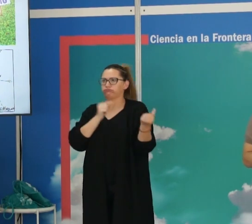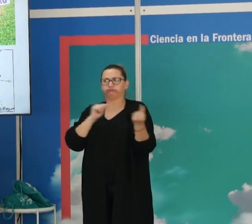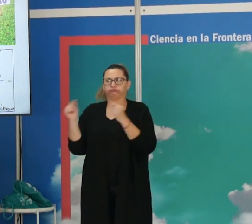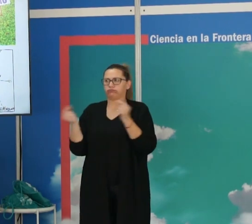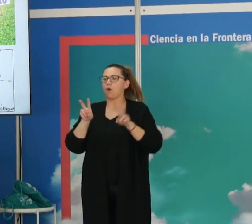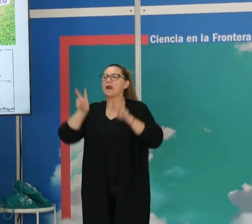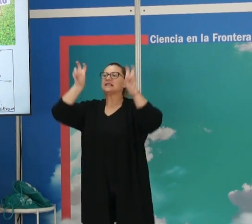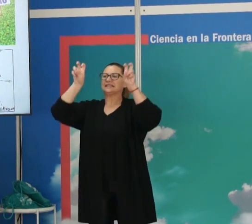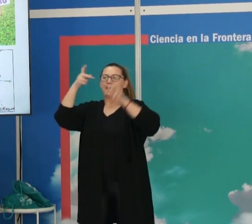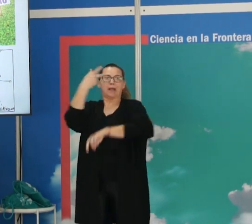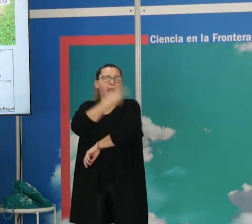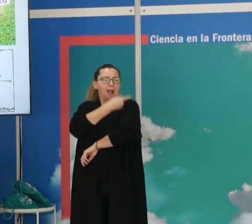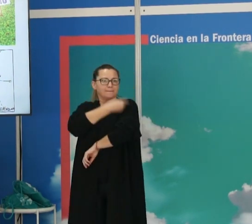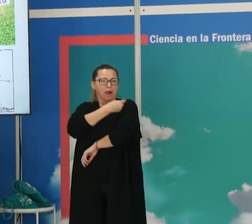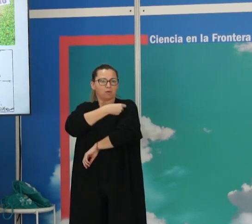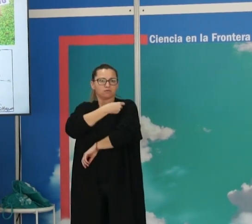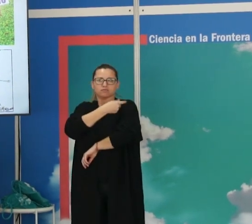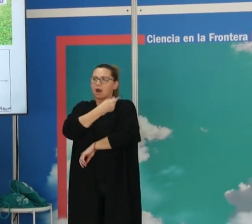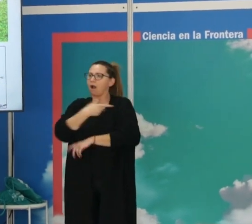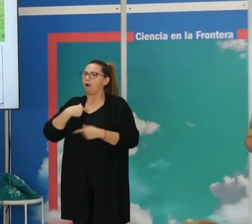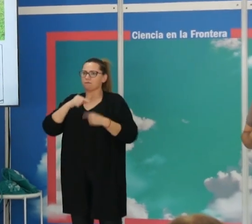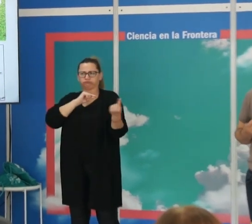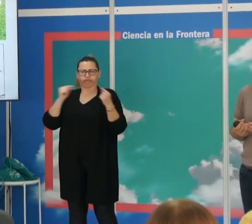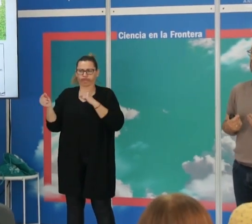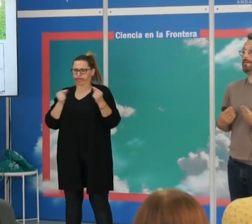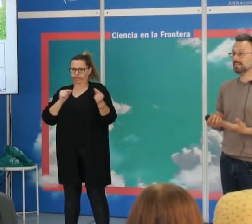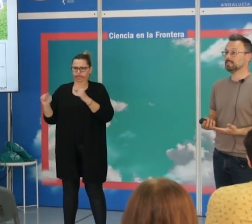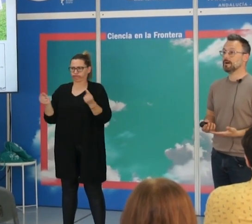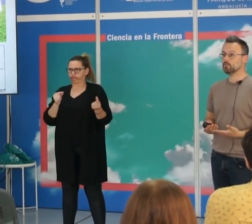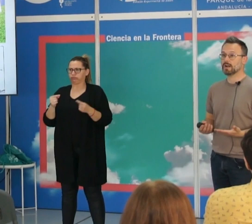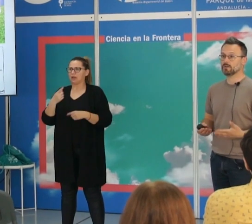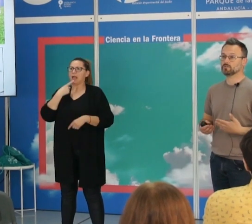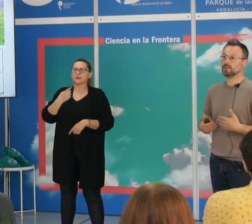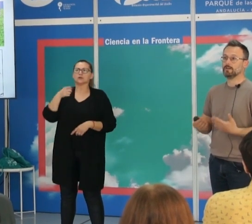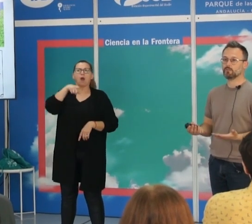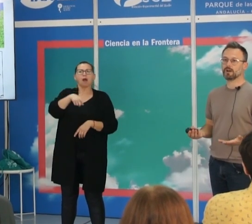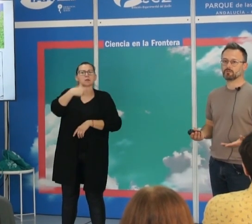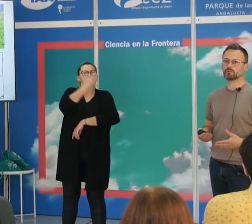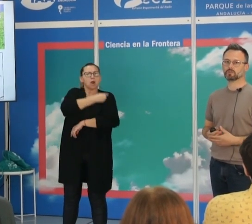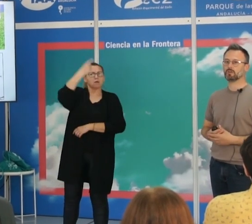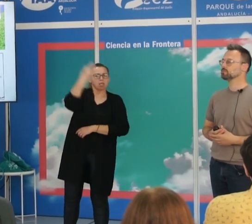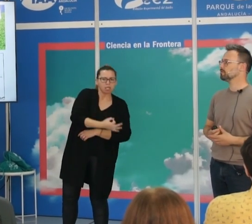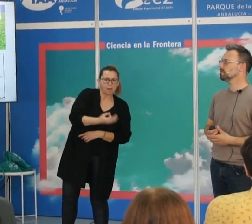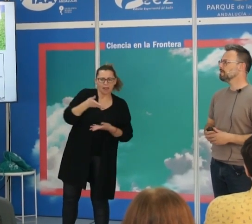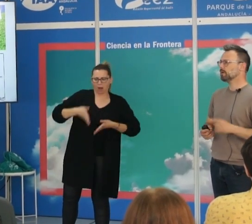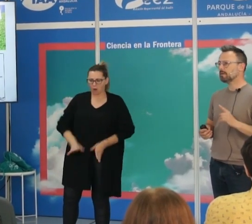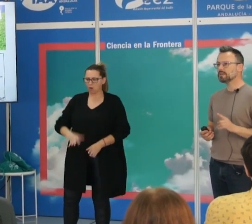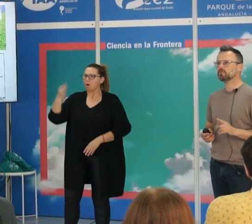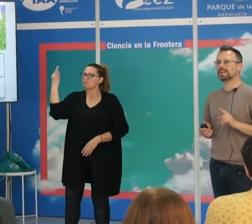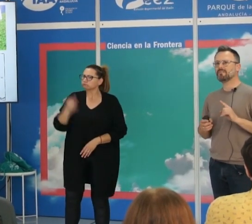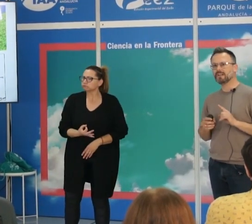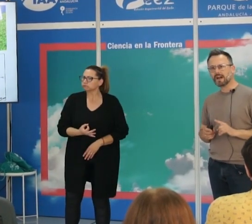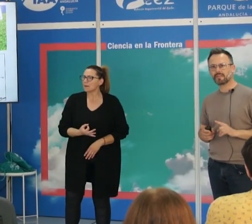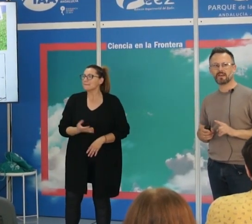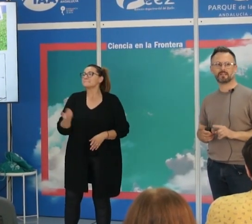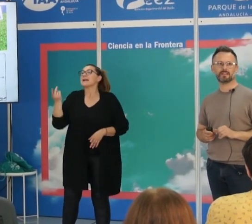las vacunas. Ha habido discrepancias, obviamente, sobre nuestros deberes de vacunarnos y de vacunar a nuestros hijos o no, pero también